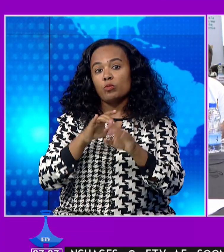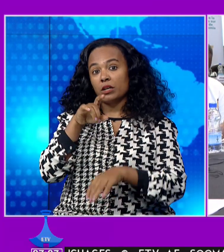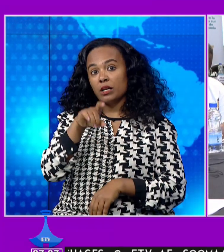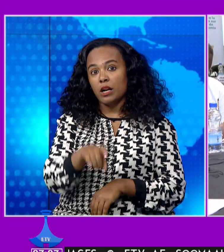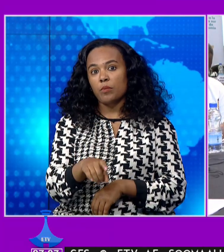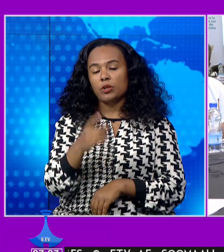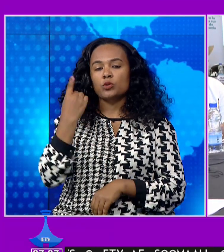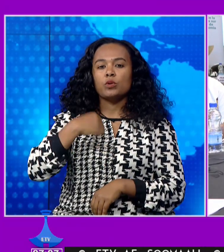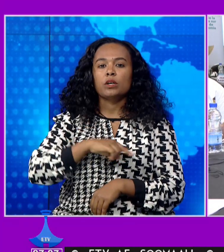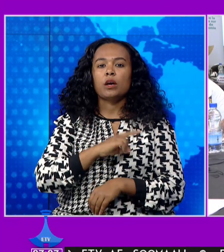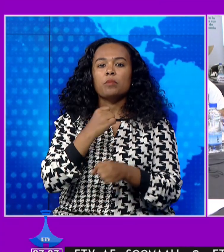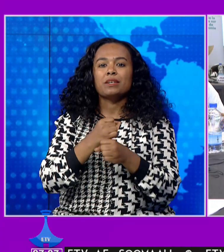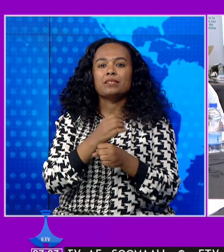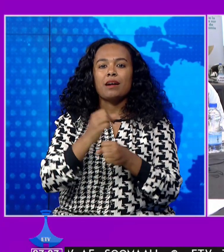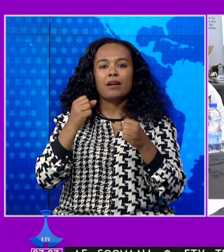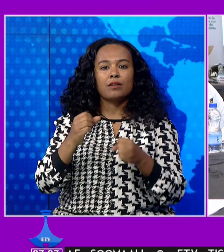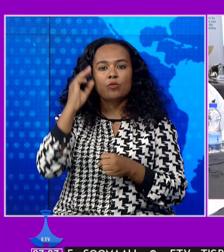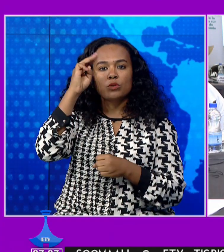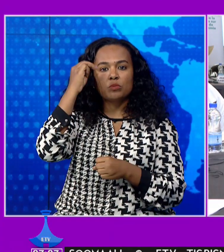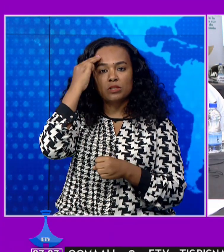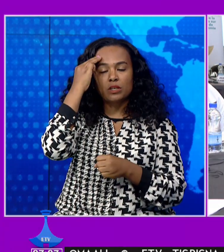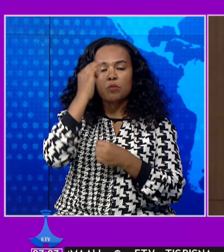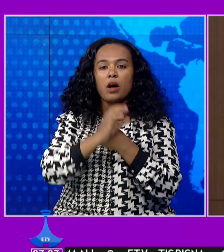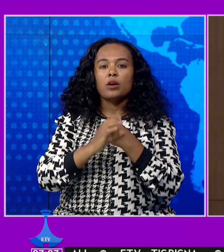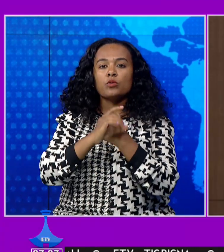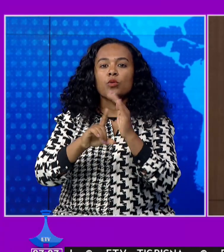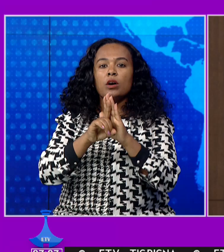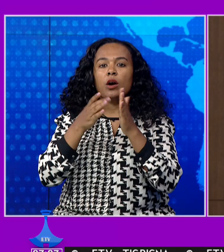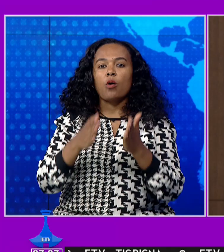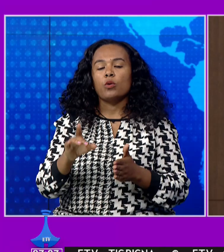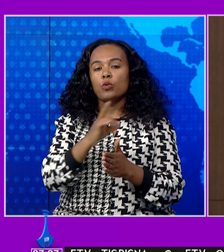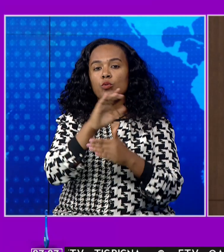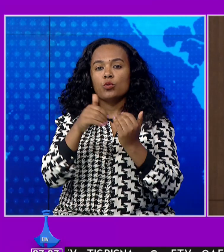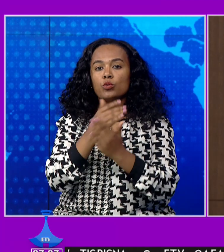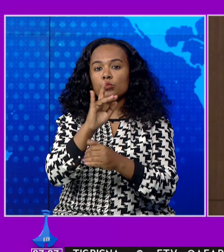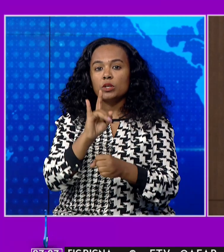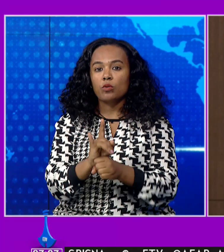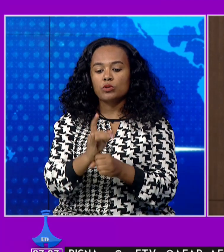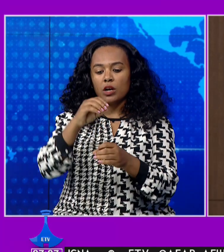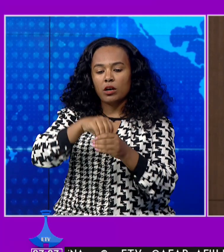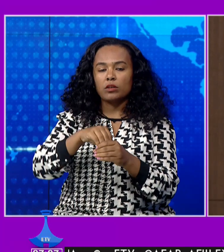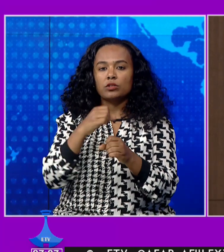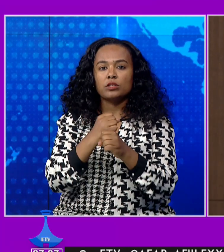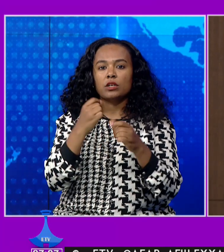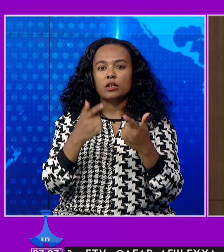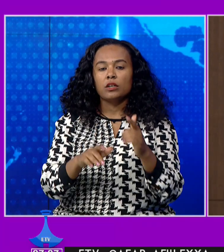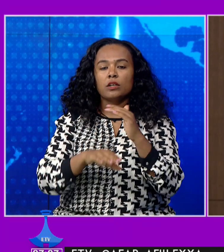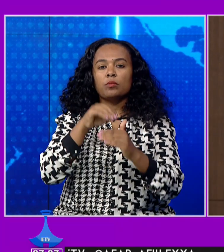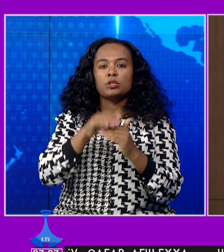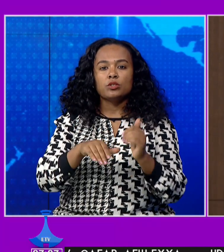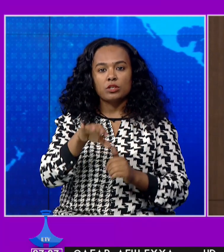ይኖርባቸዋል። እኛም እንደ ሥራና ክህሎት ሚኒስቴር በሀገሪቱ ህጋዊ ለሆኑ ሁሉም ዜጎች አካታች የሥራ ዕድል እያመቻቸን